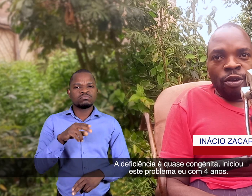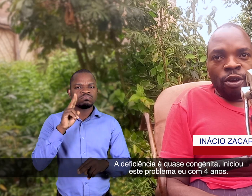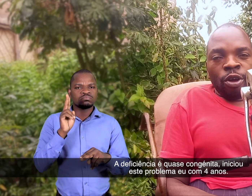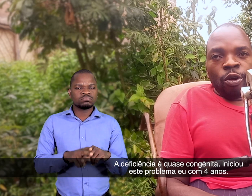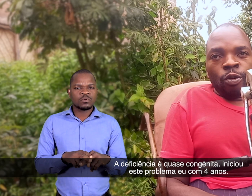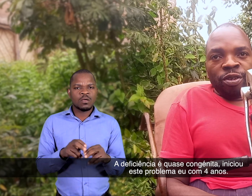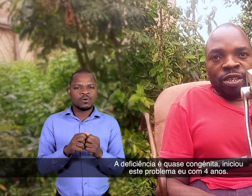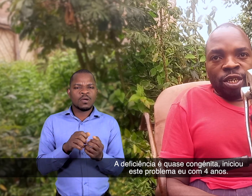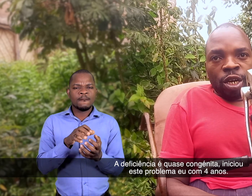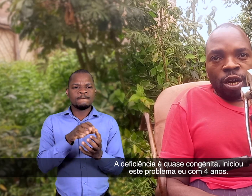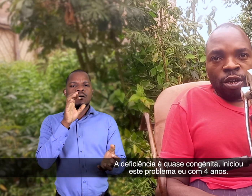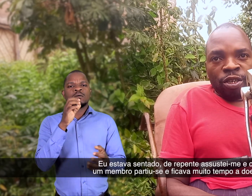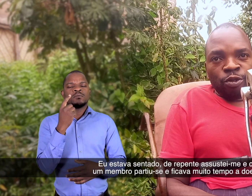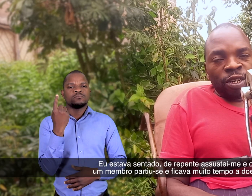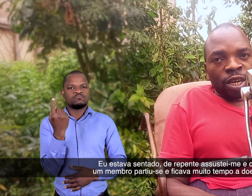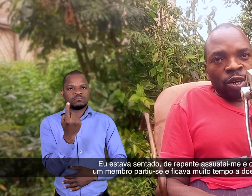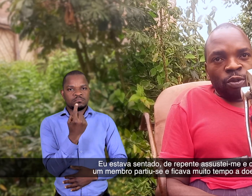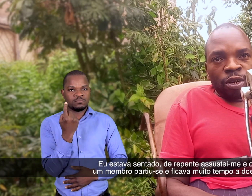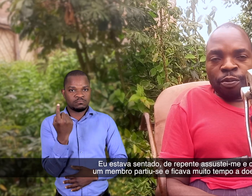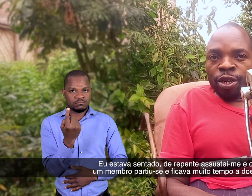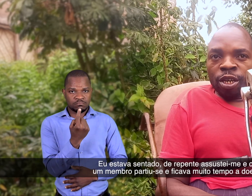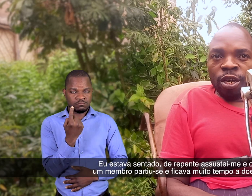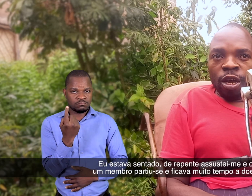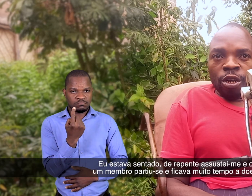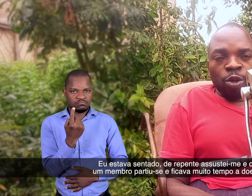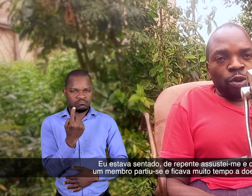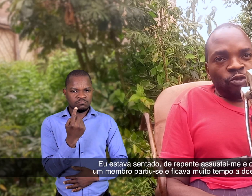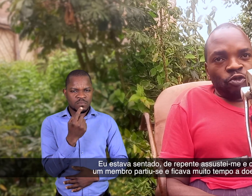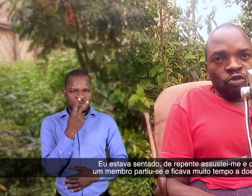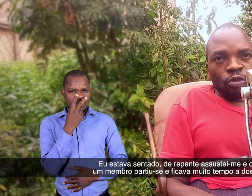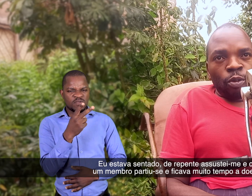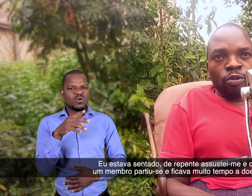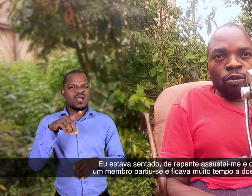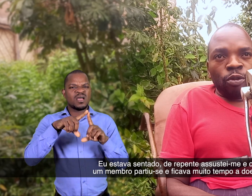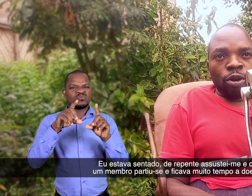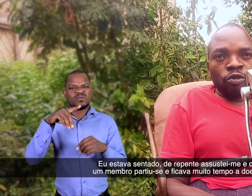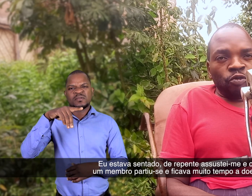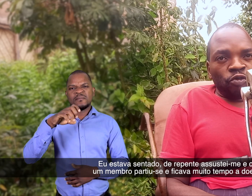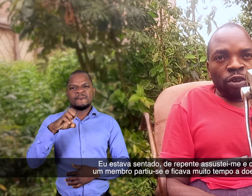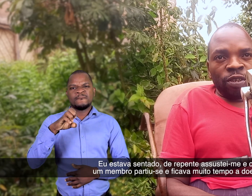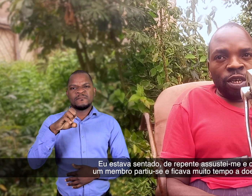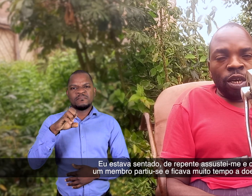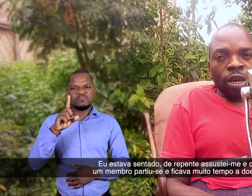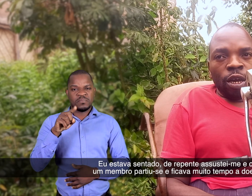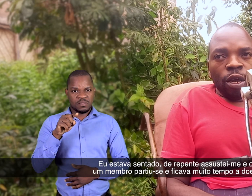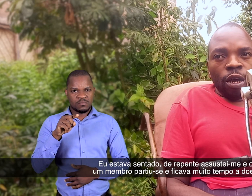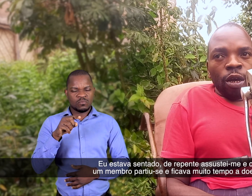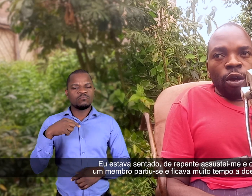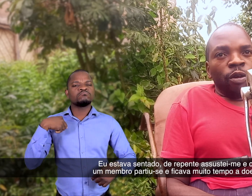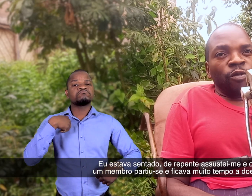anos, comecei já, eu sentado de repente, tipo, assusto, quando assusto assim,